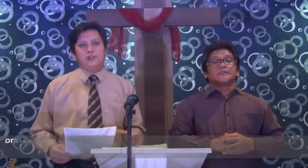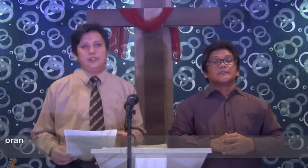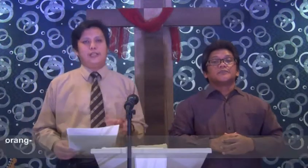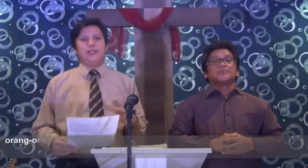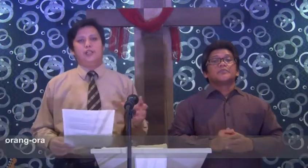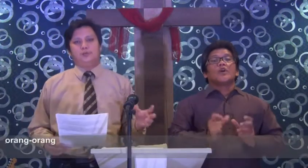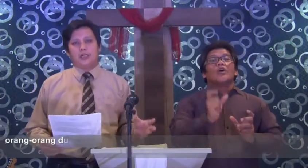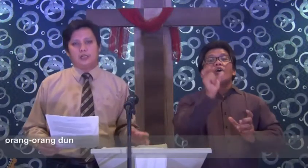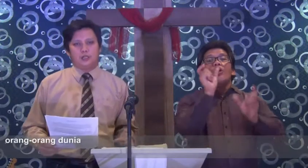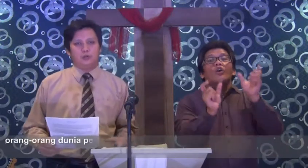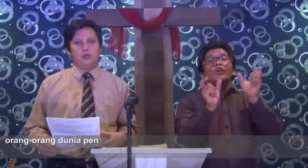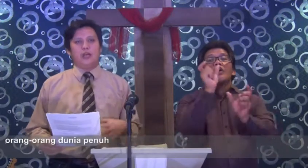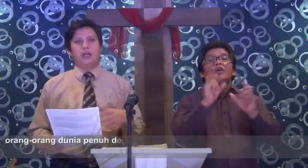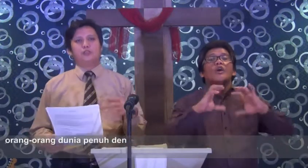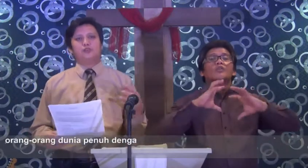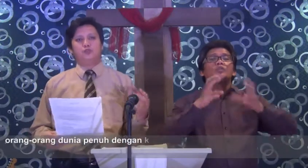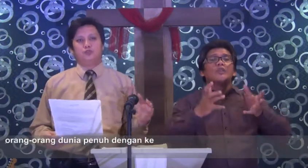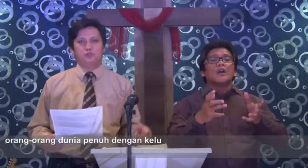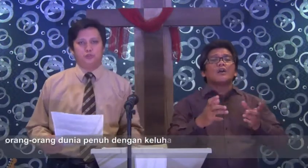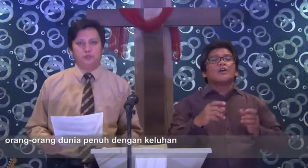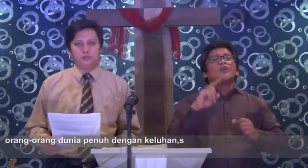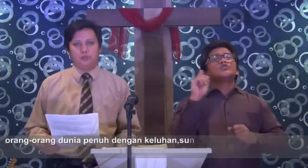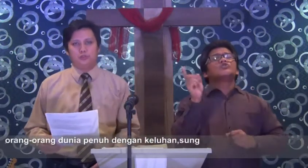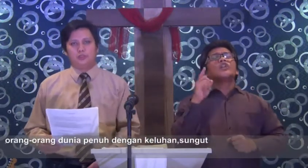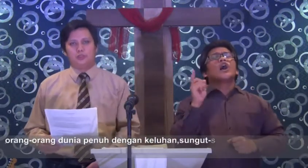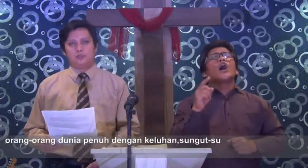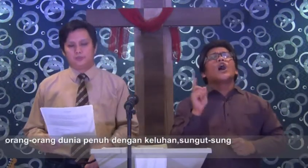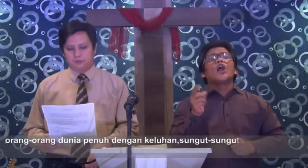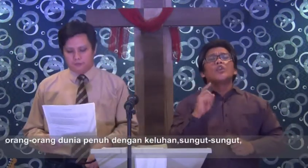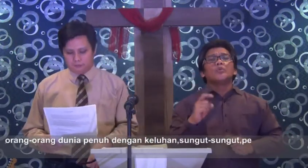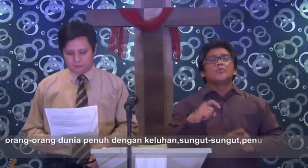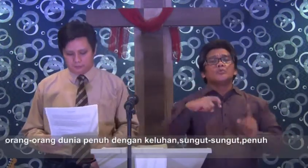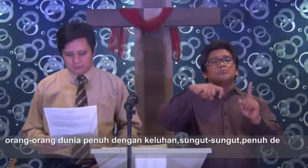Orang-orang dari dunia ini hidup dengan keluhan, sumut-sumut,